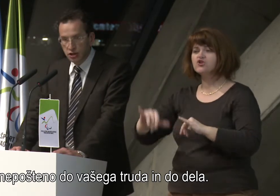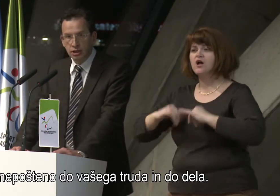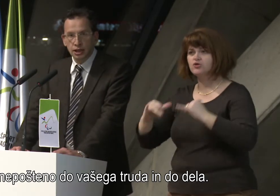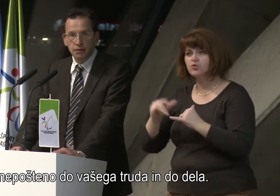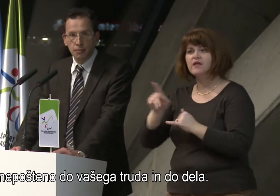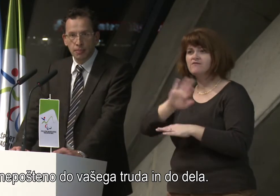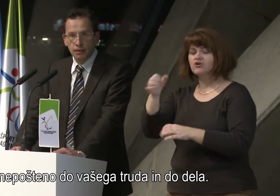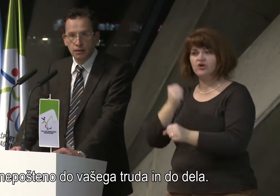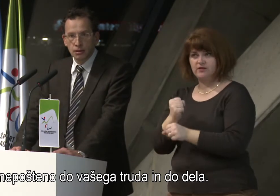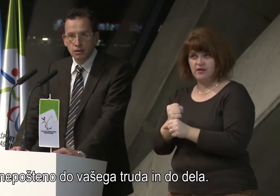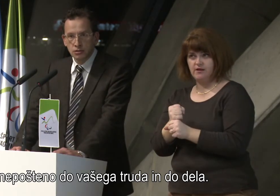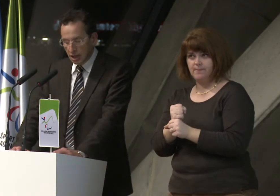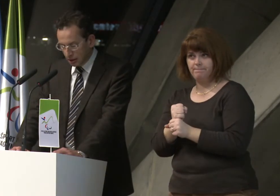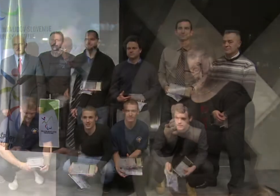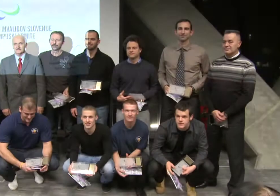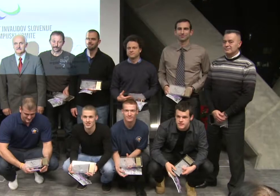do vašega dela.